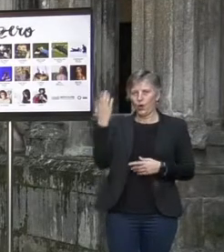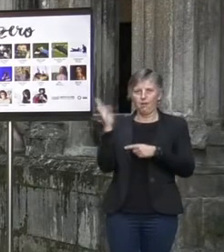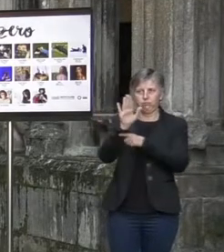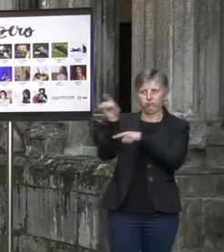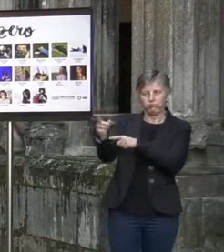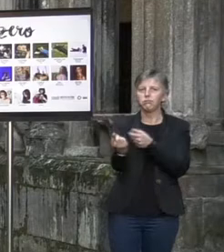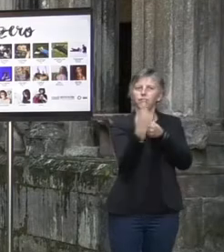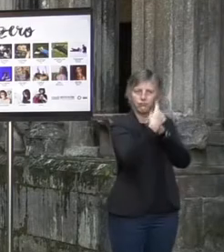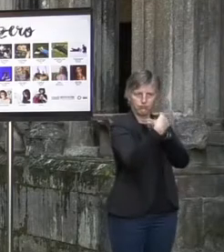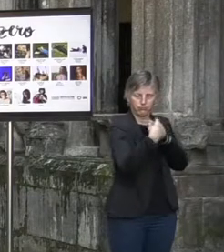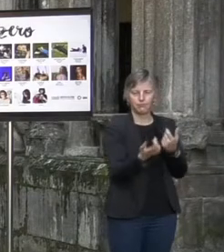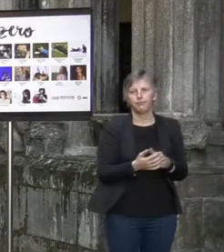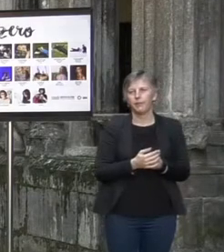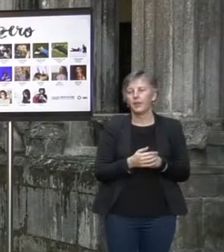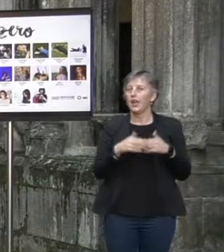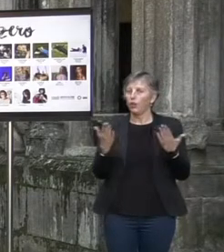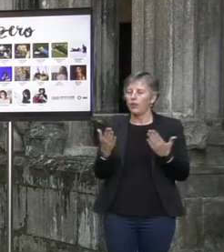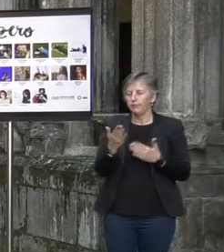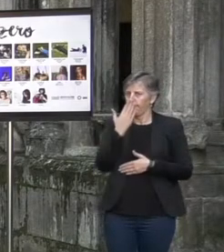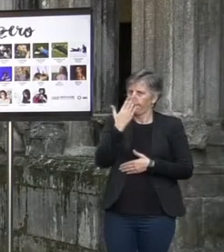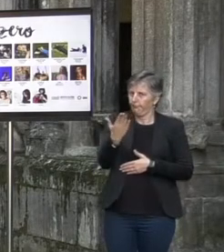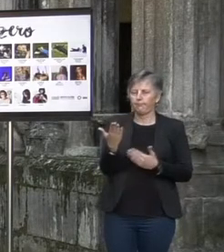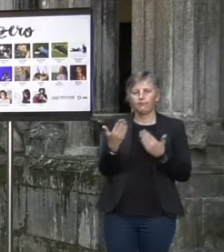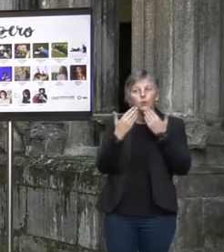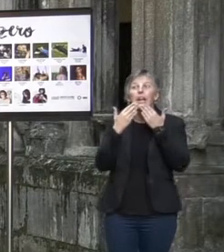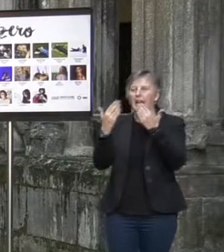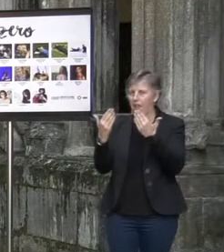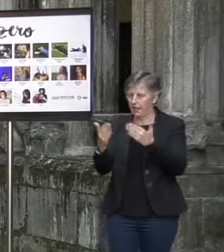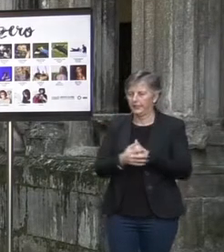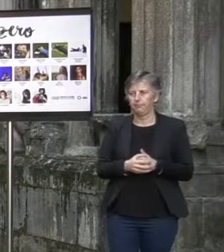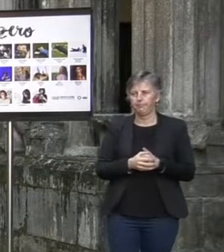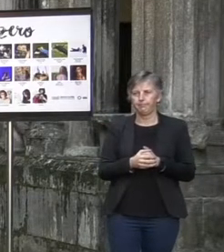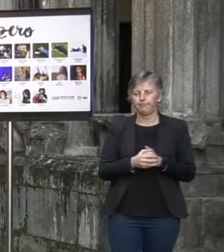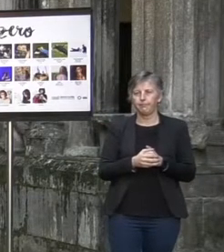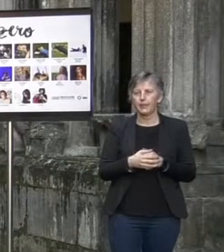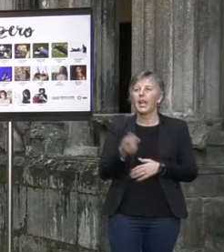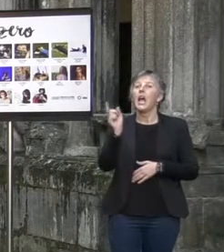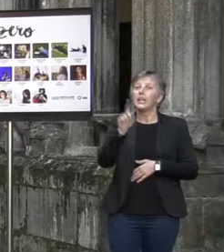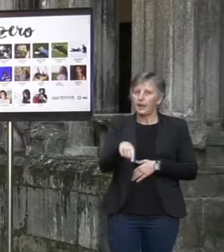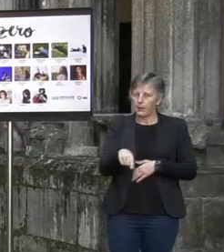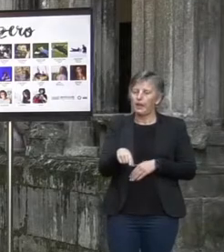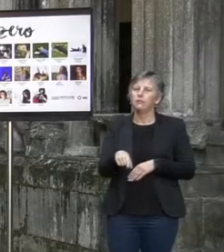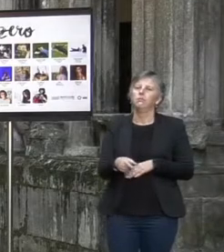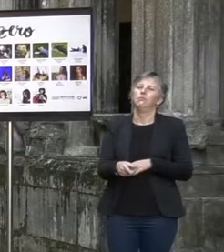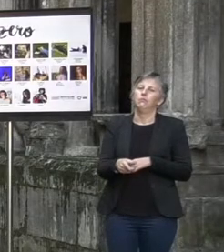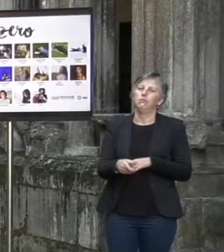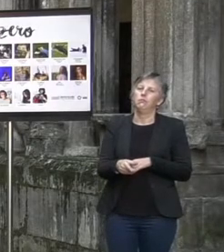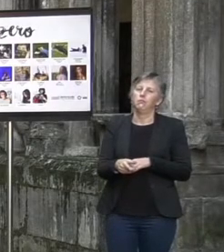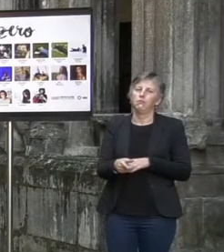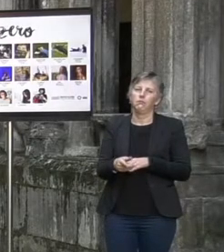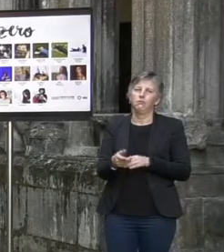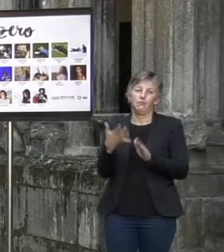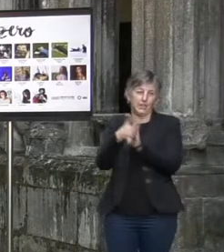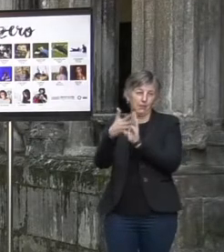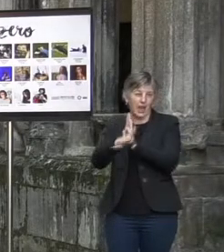aportan. Así que de verdade, agradecementos. Tamén antes de dar a